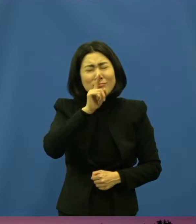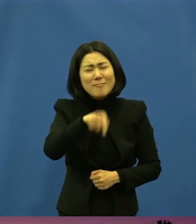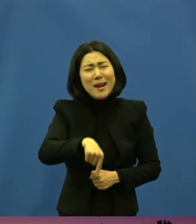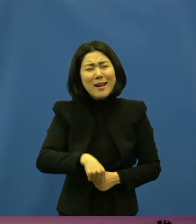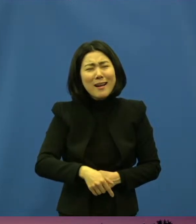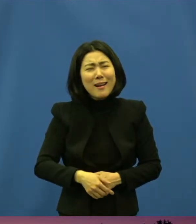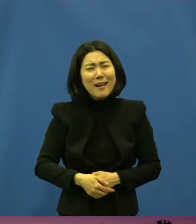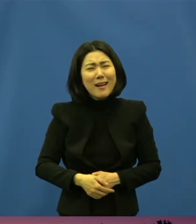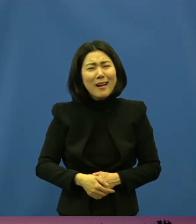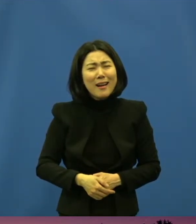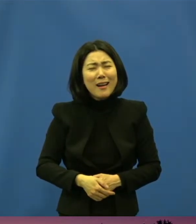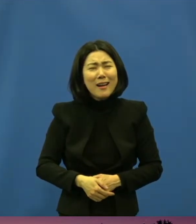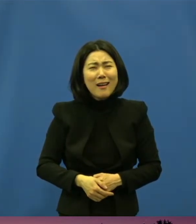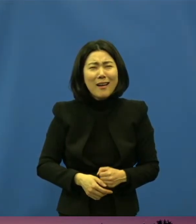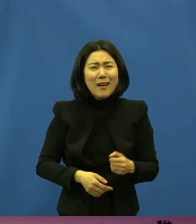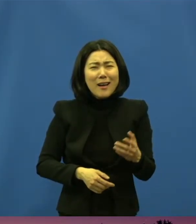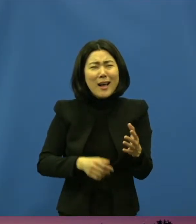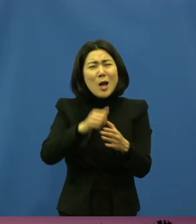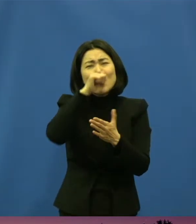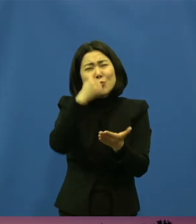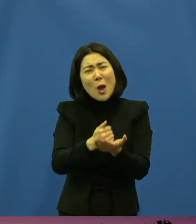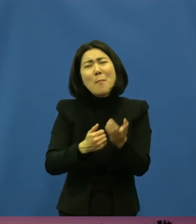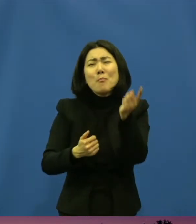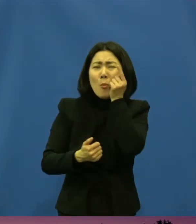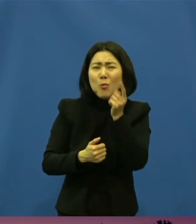채널이 수백 개 되는 거예요.